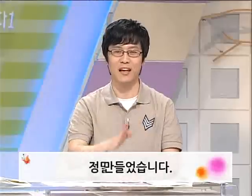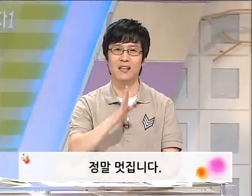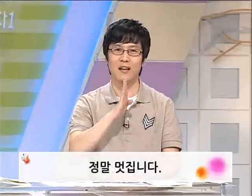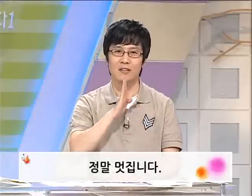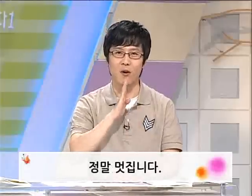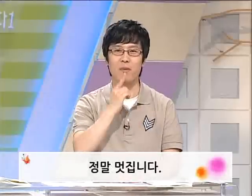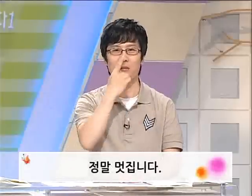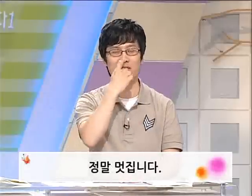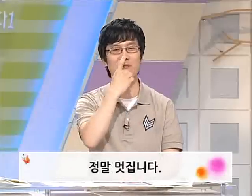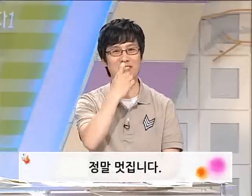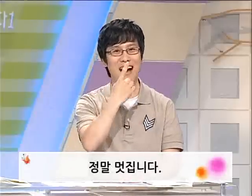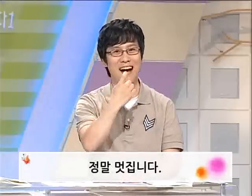정말 멋집니다.